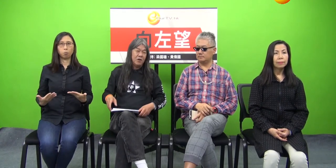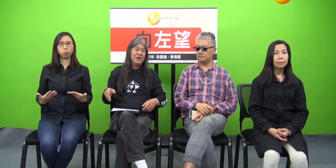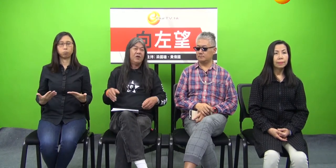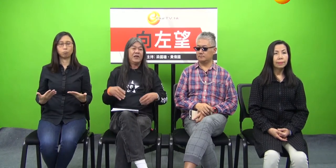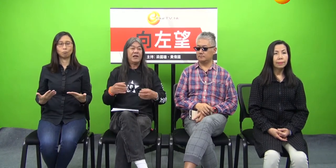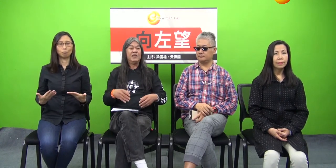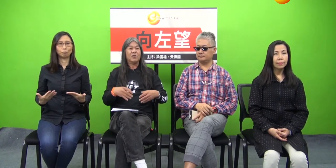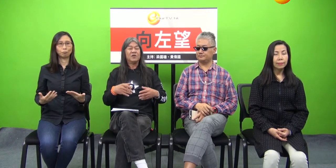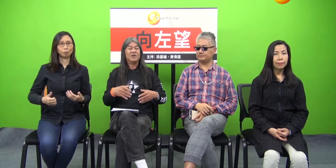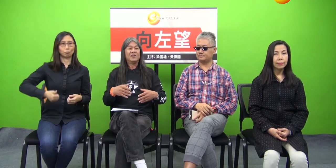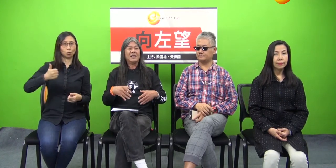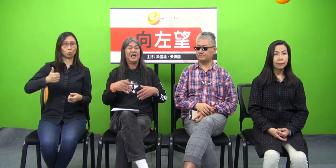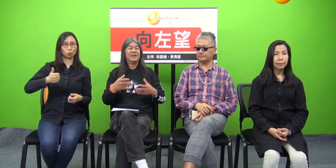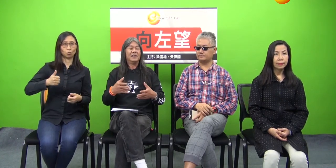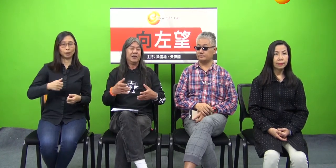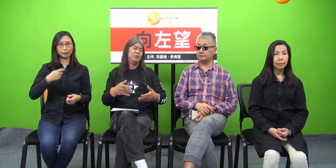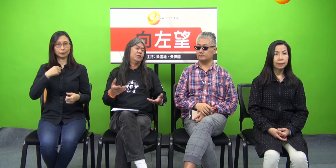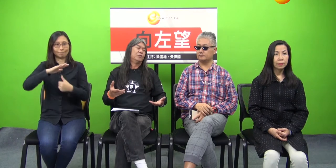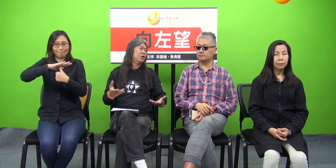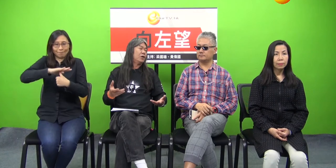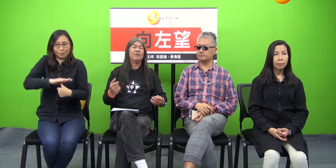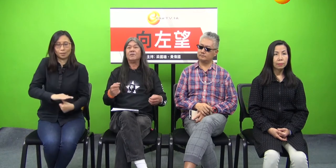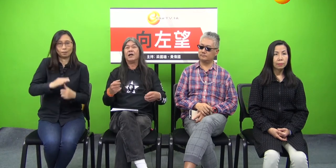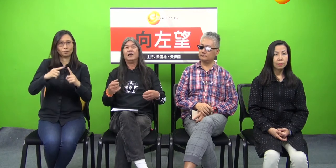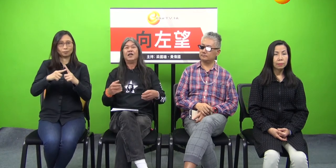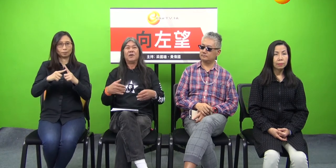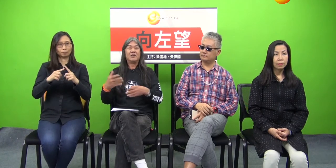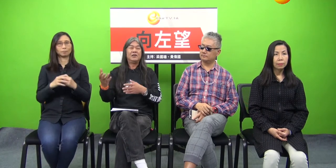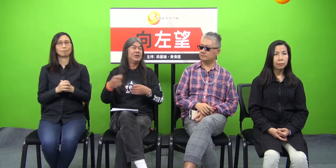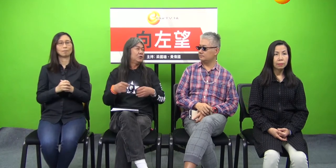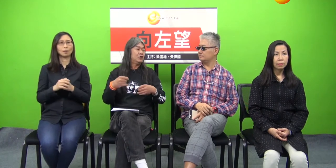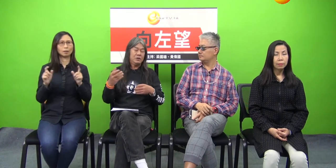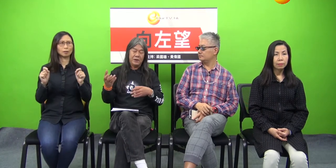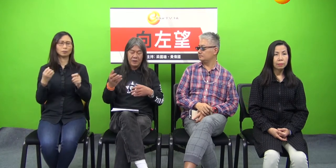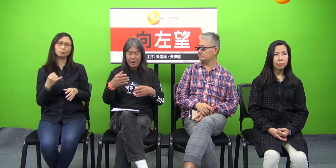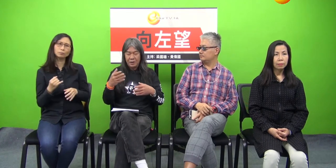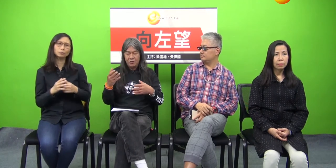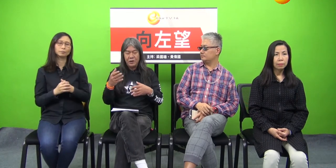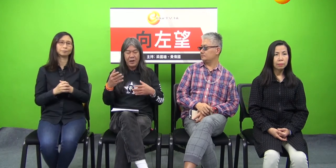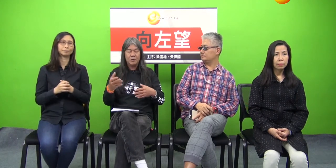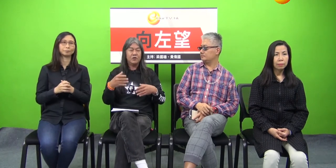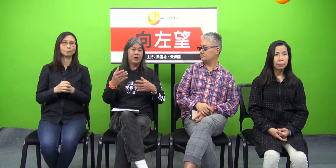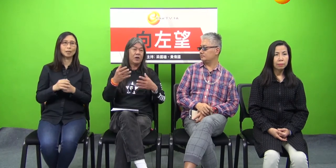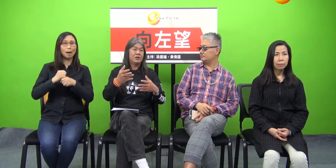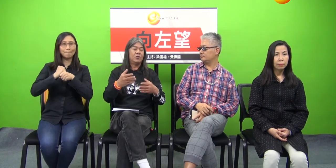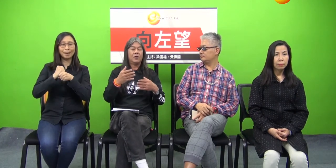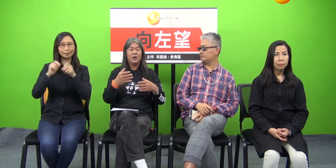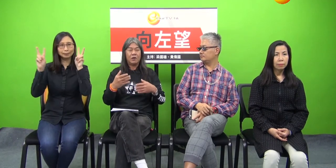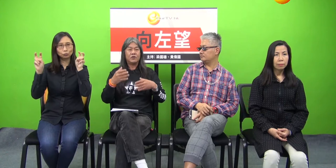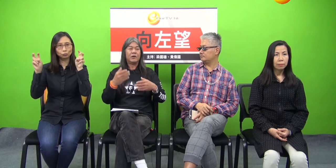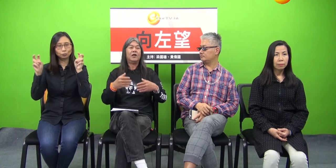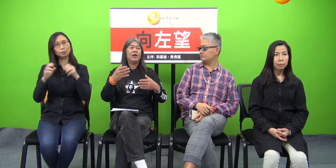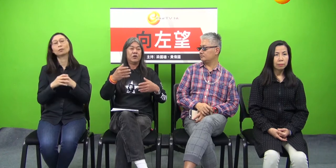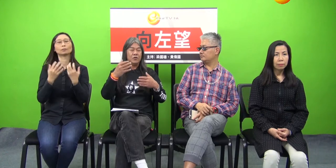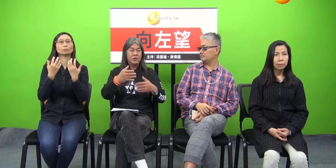所以我們要繼續鎮壓的人不通，因為為什麼呢？馬克思主義的基本原理，國家消亡就